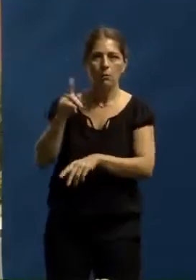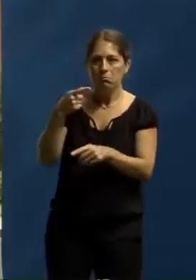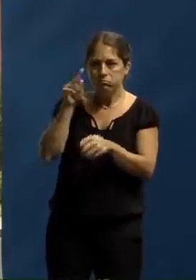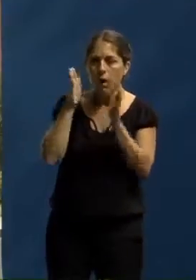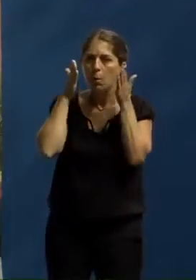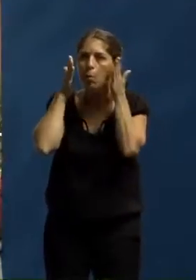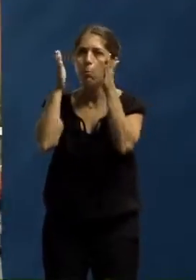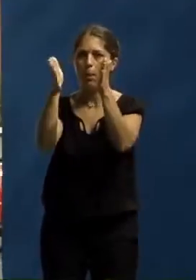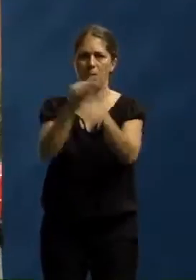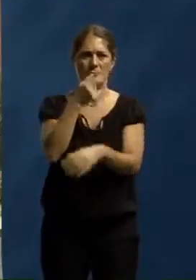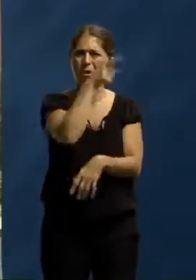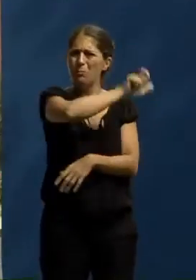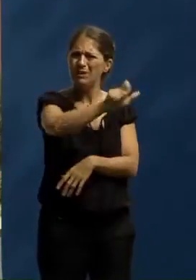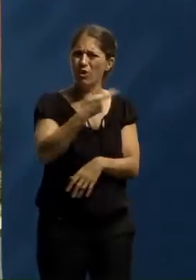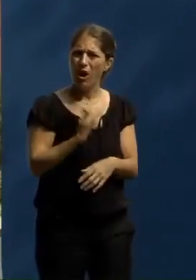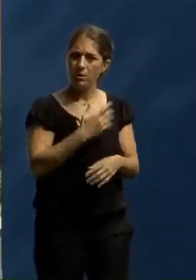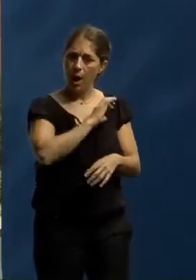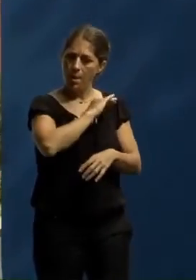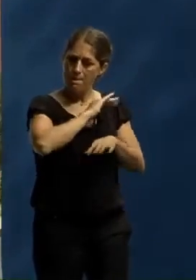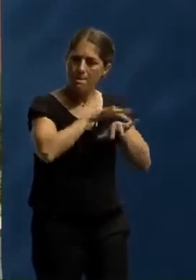nos traballadores, na xente que vive do mar?